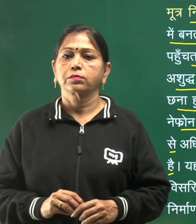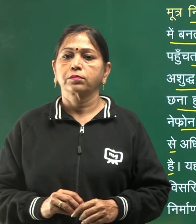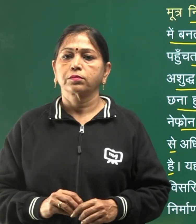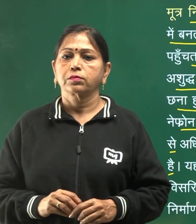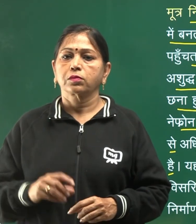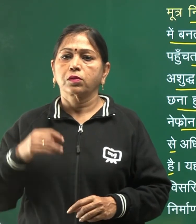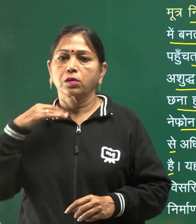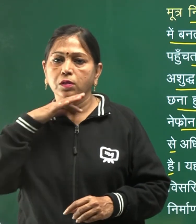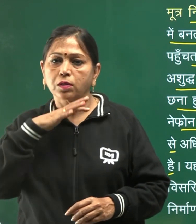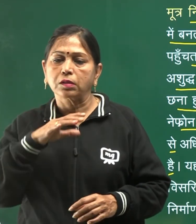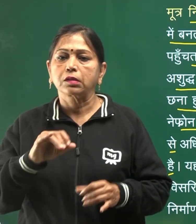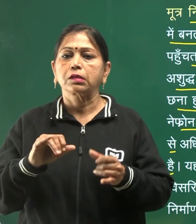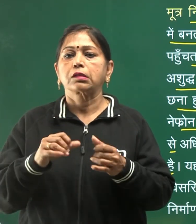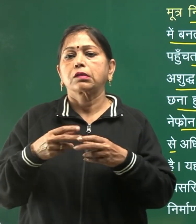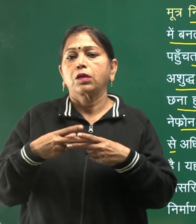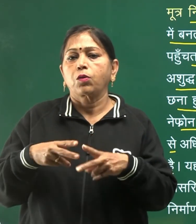अशुद्ध पदार्थ